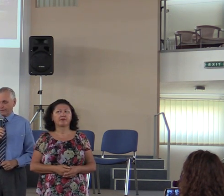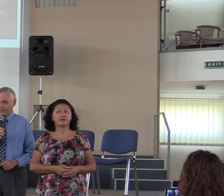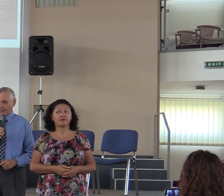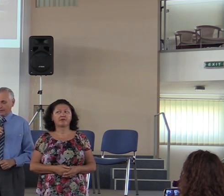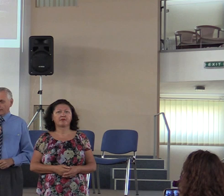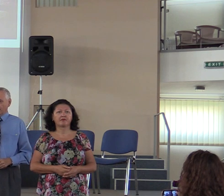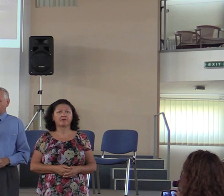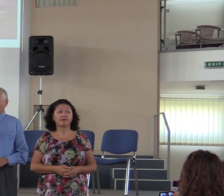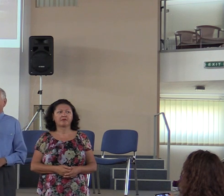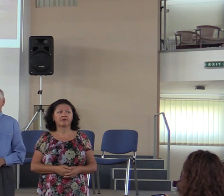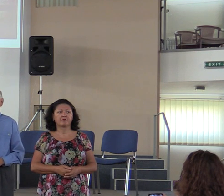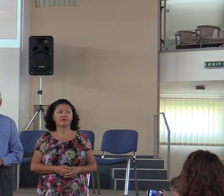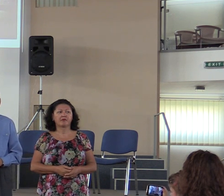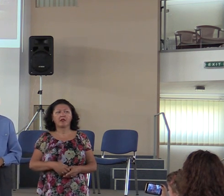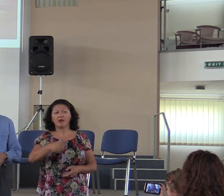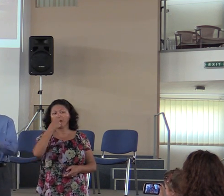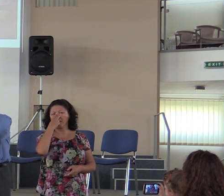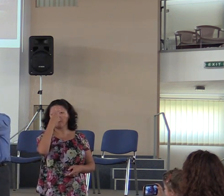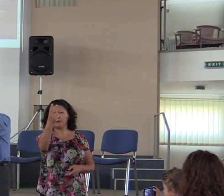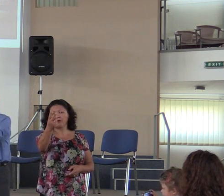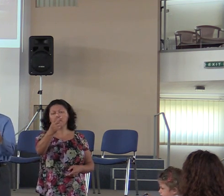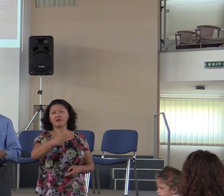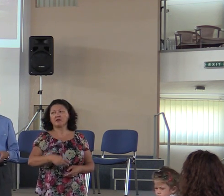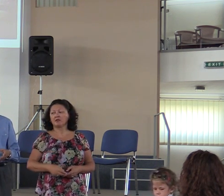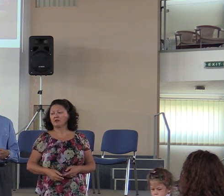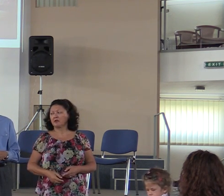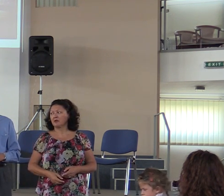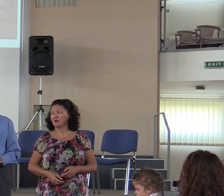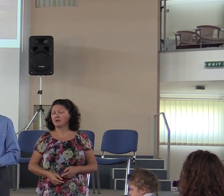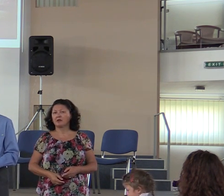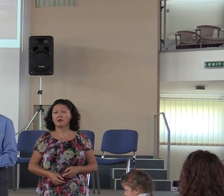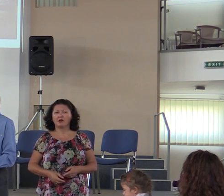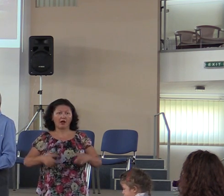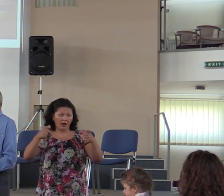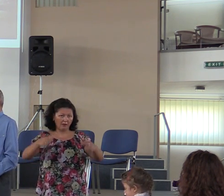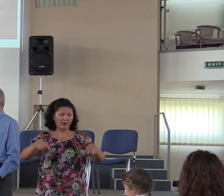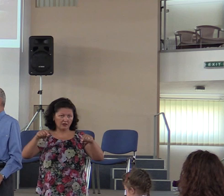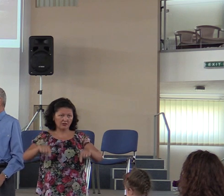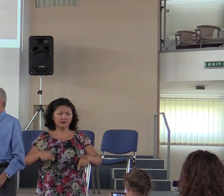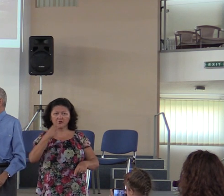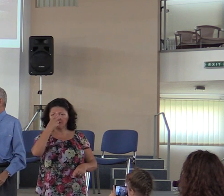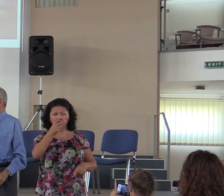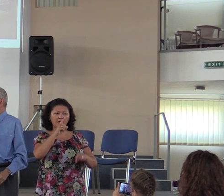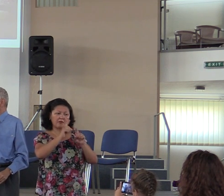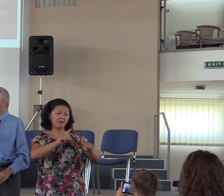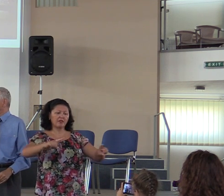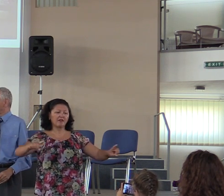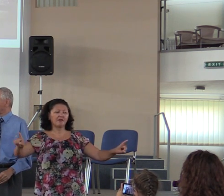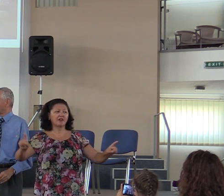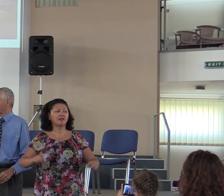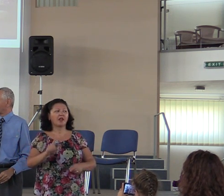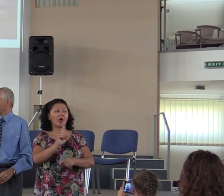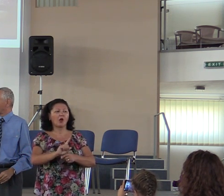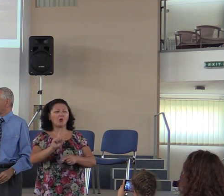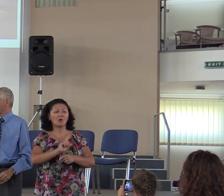things. Privim camera aceasta și vedem diferite lucruri. Since I've been here,